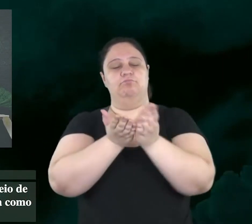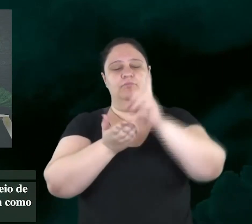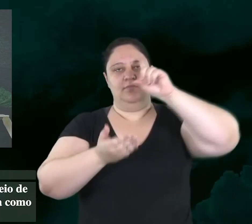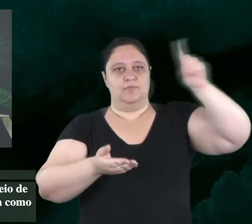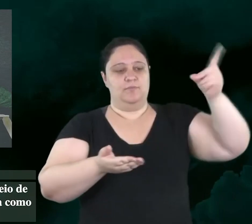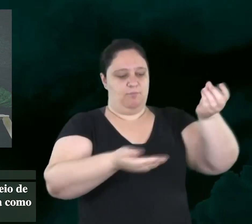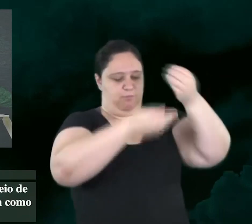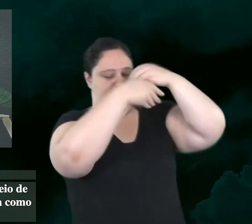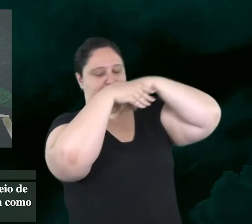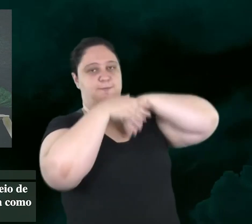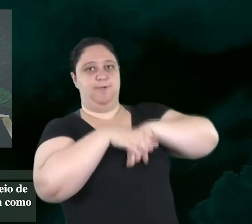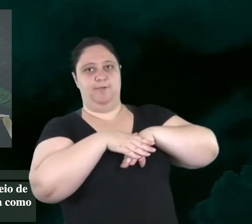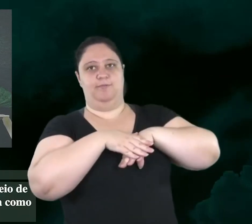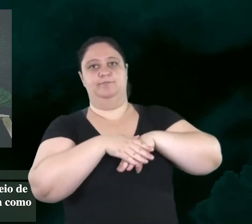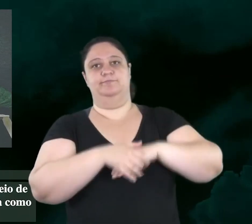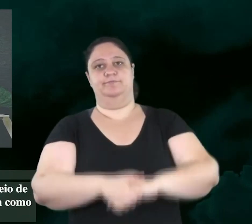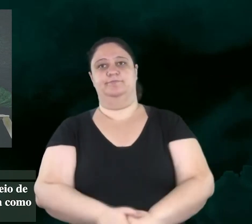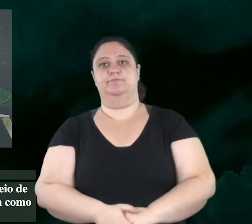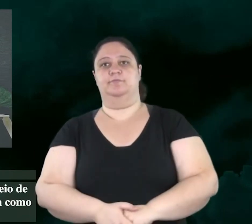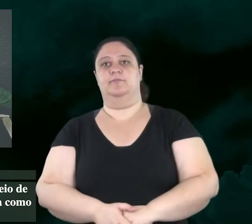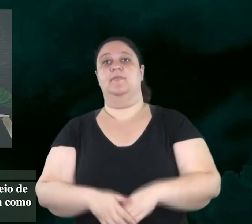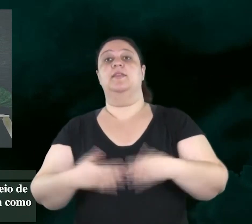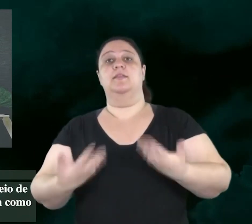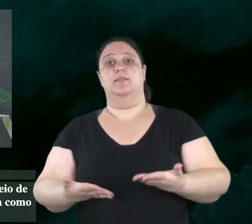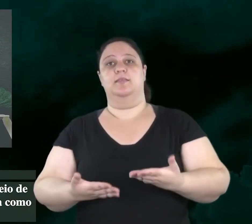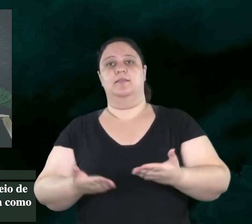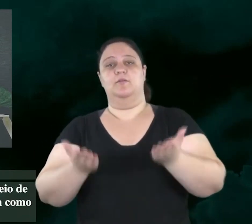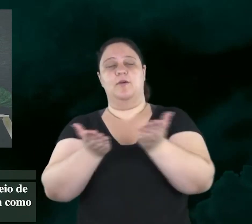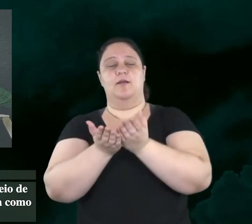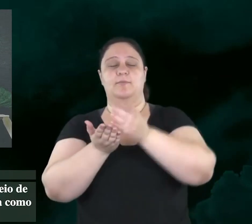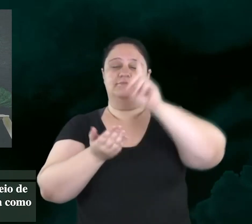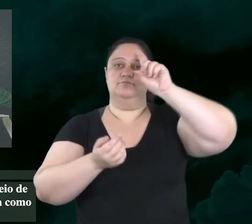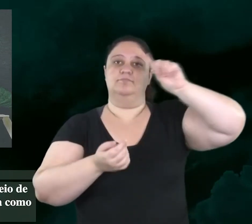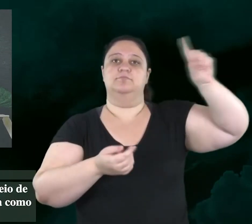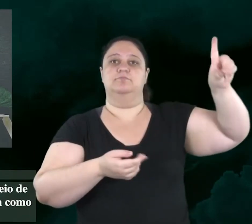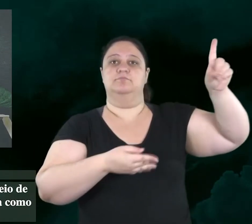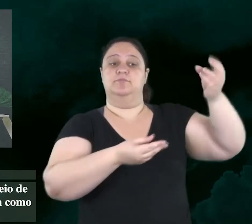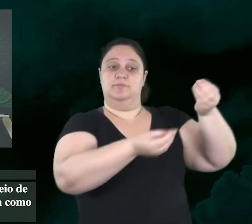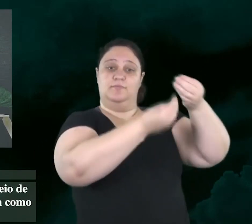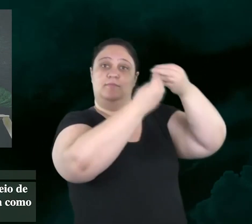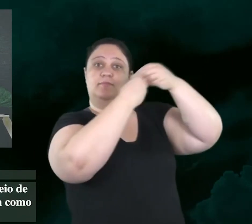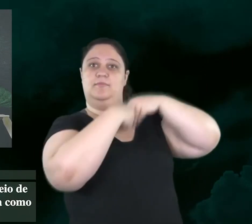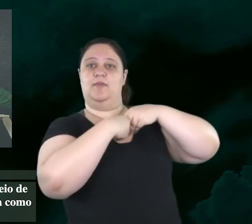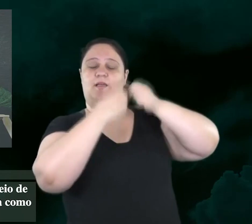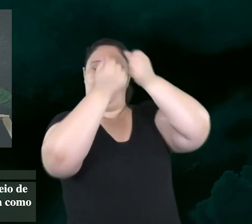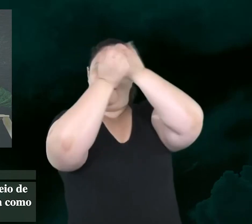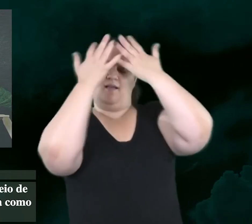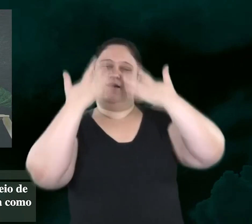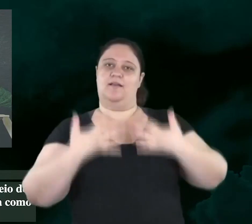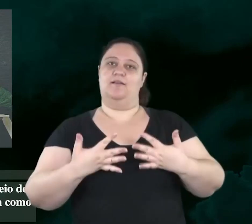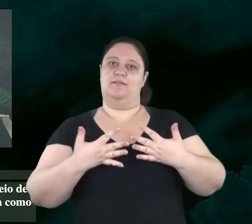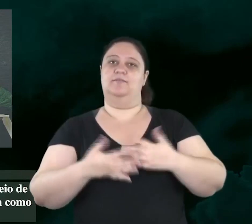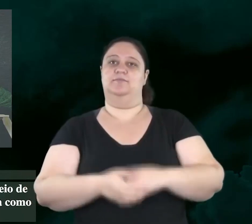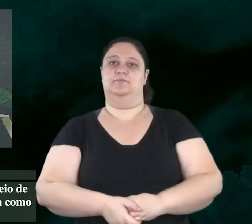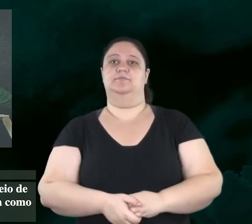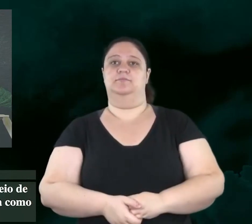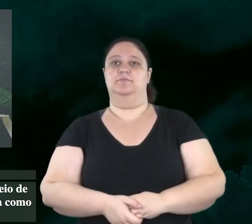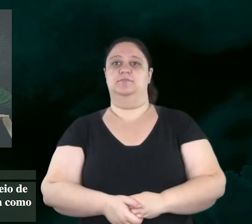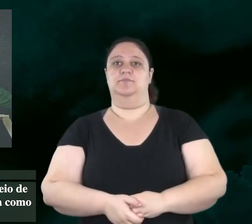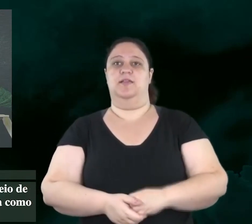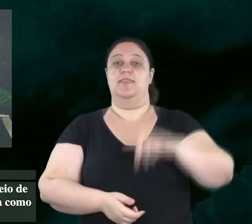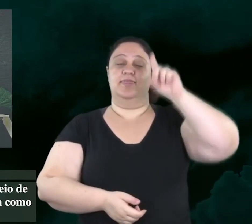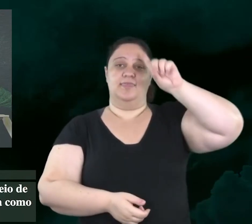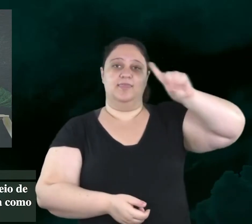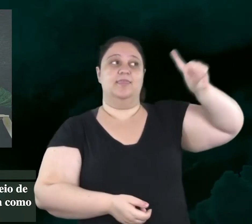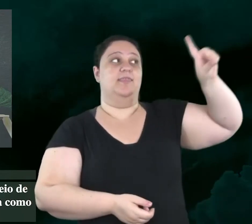verdade. Então, a palavra de Deus traz a graça para nós. A palavra de Deus traz o próprio Deus como